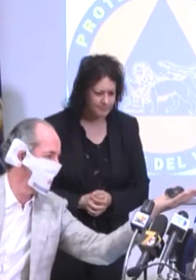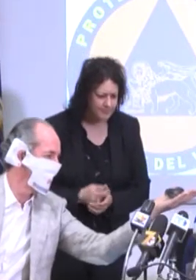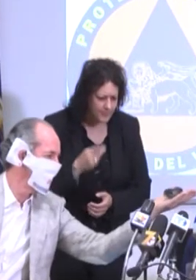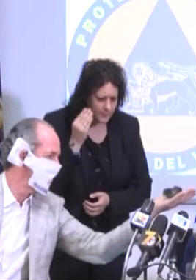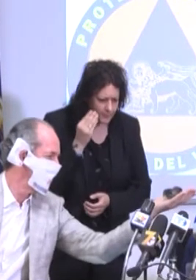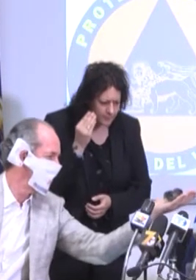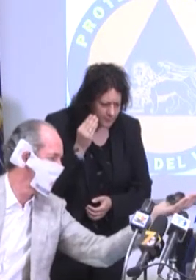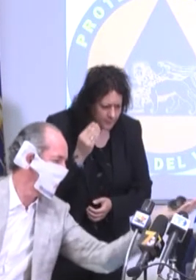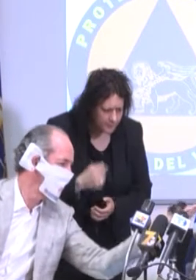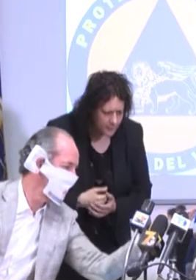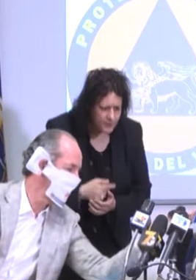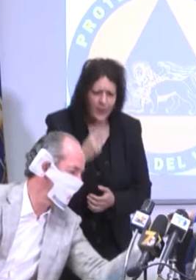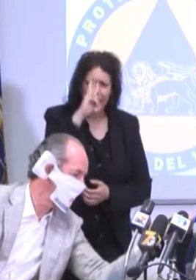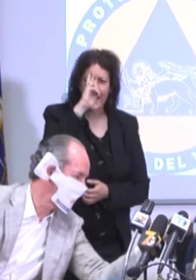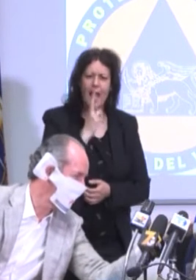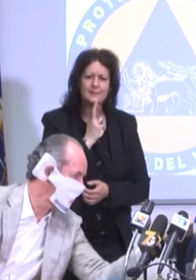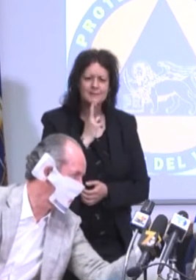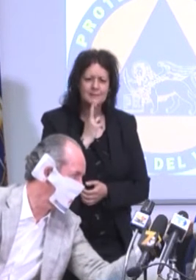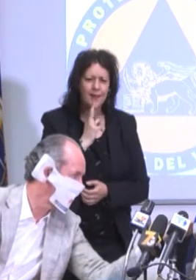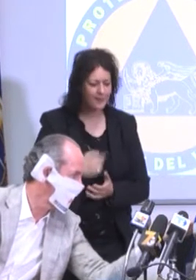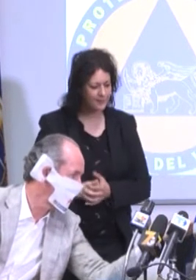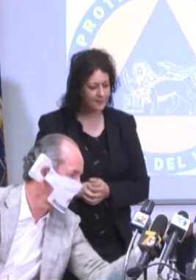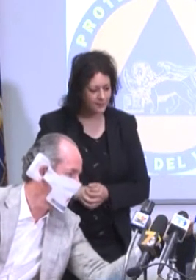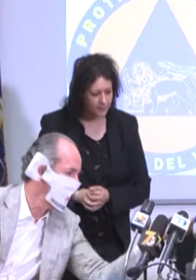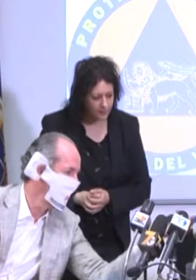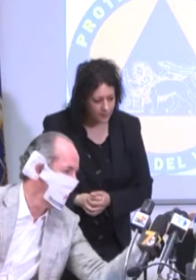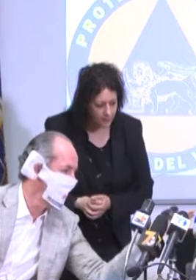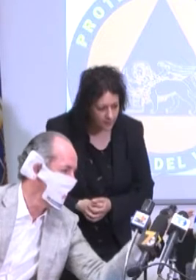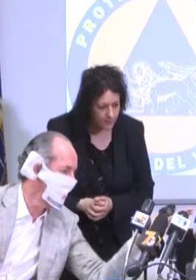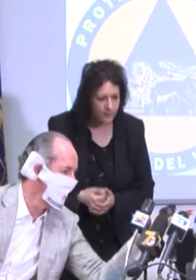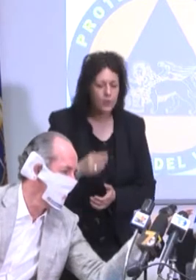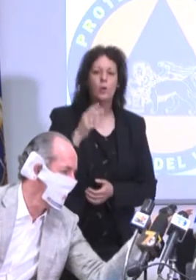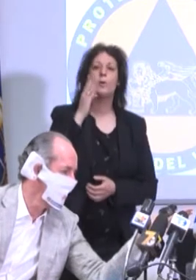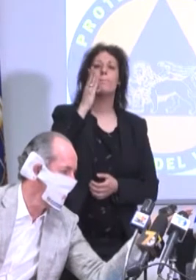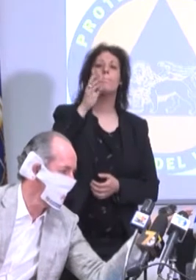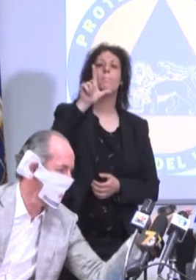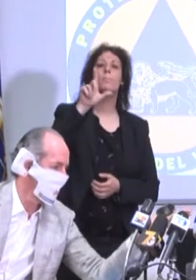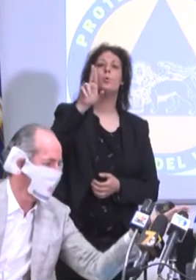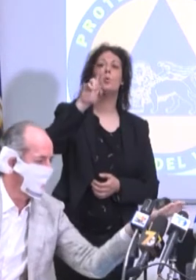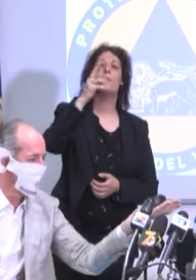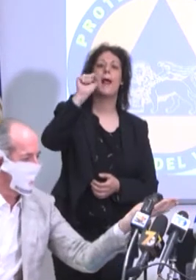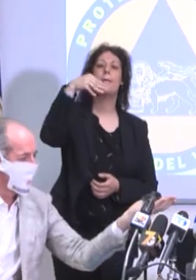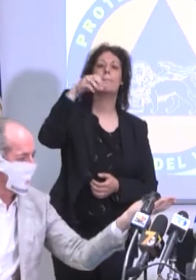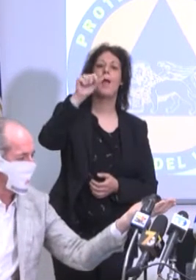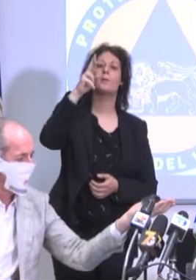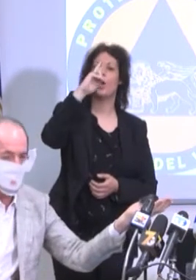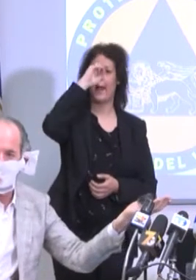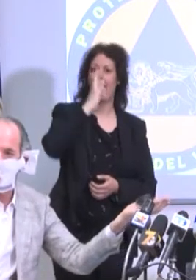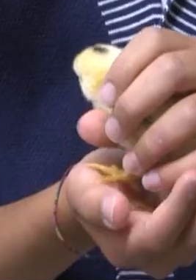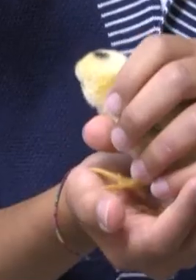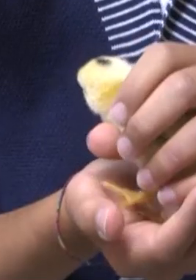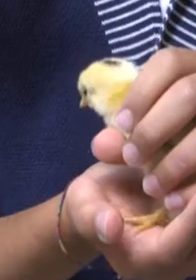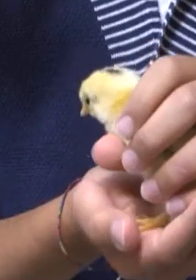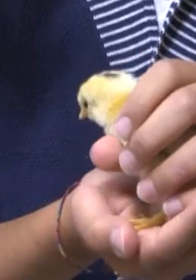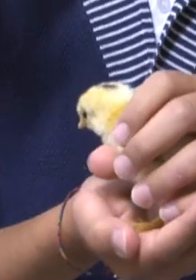ad essere stato invitato qui dal presidente di solito lo vedi non so in televisione su youtube si insieme sì ero emozionato